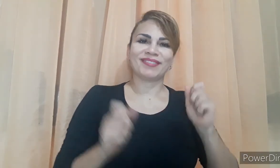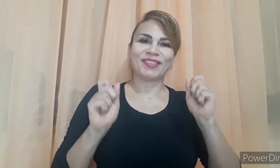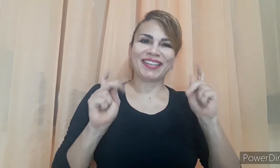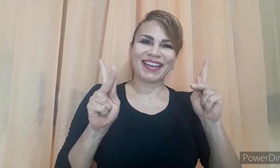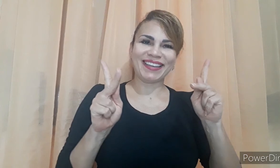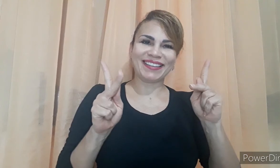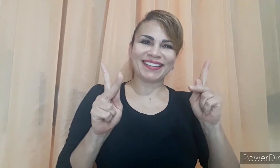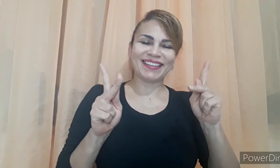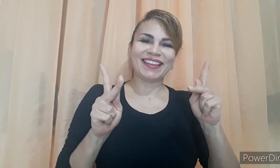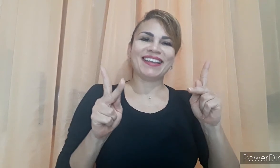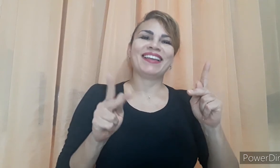Ok?